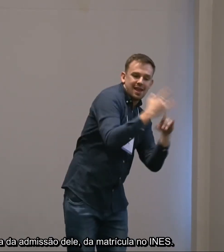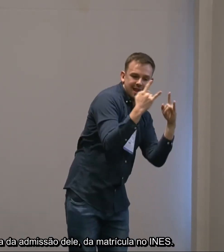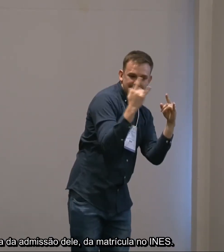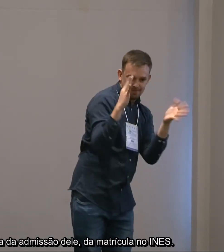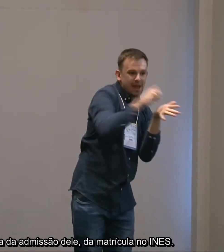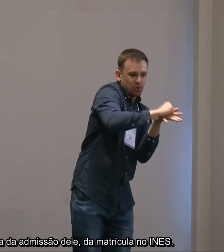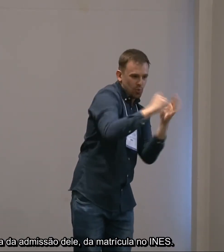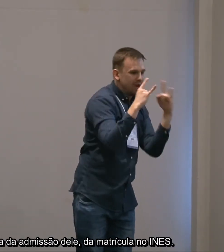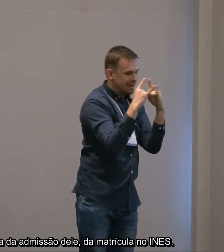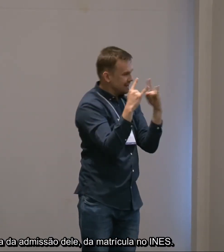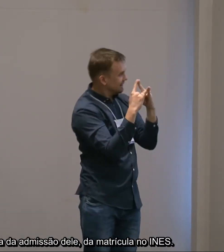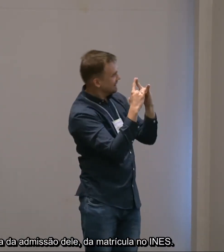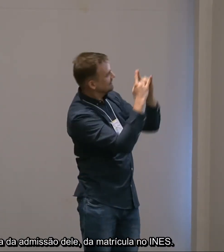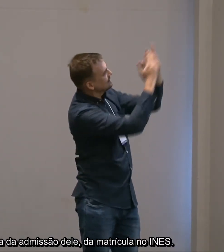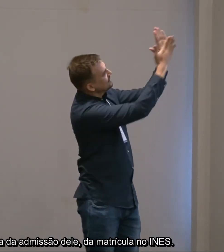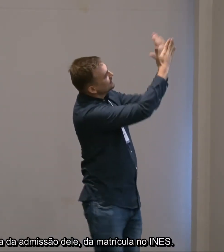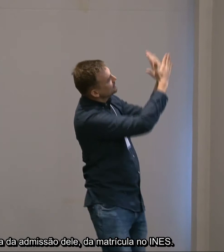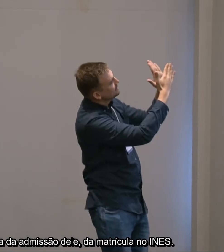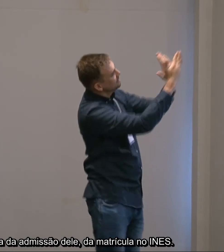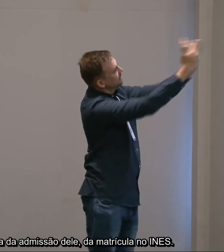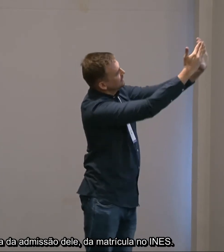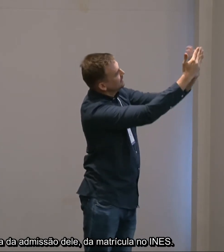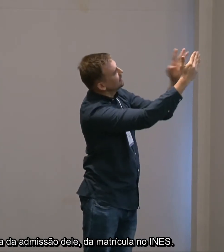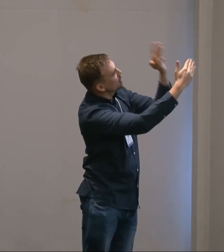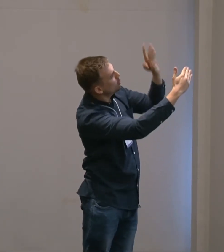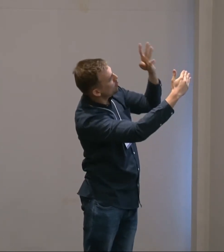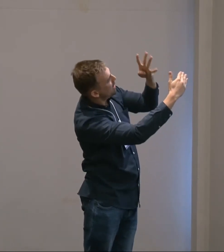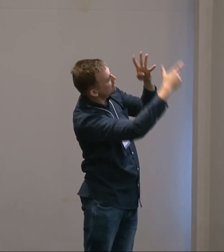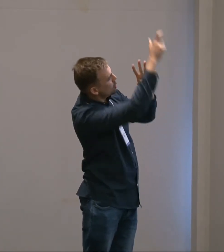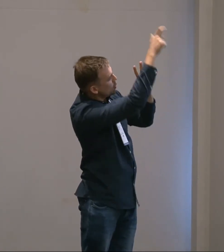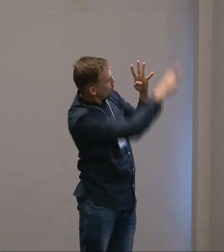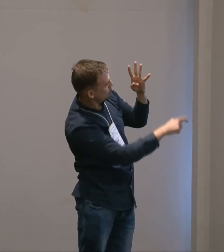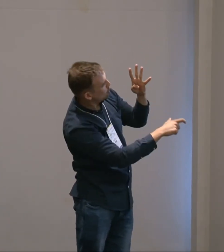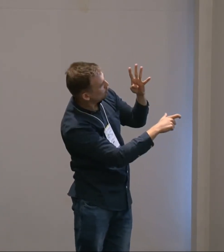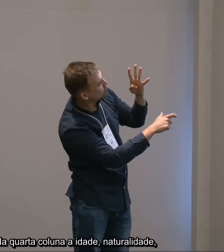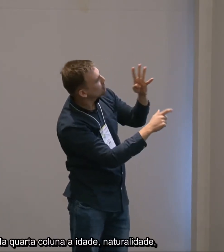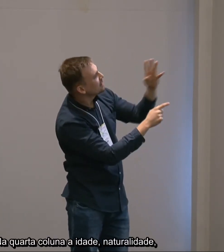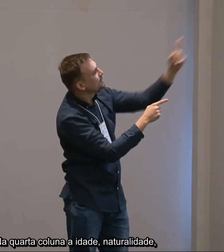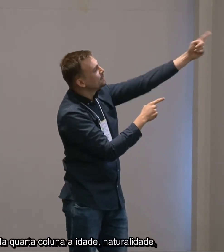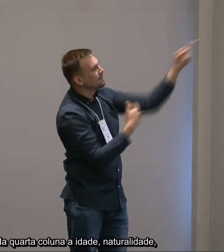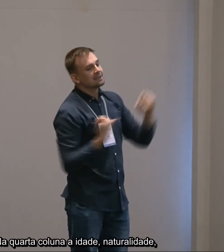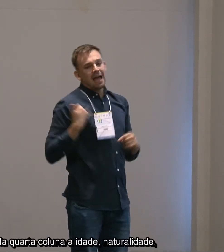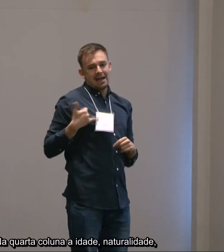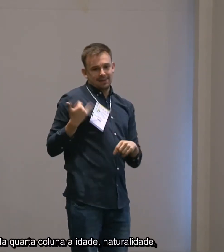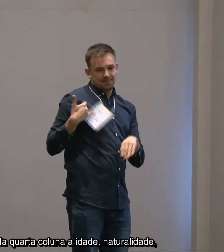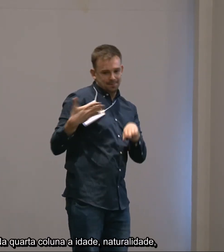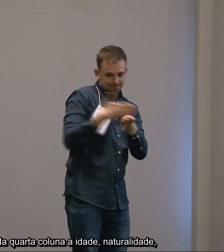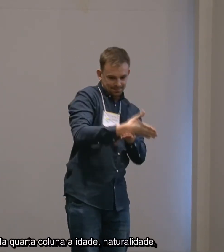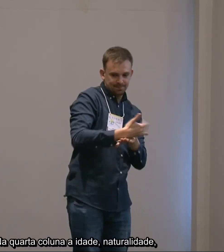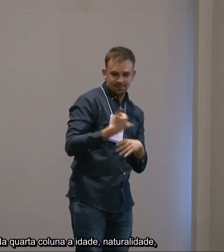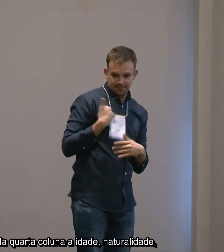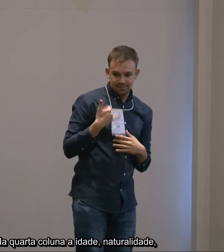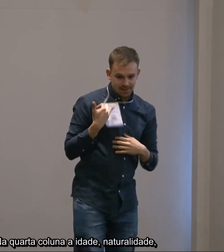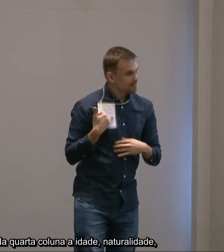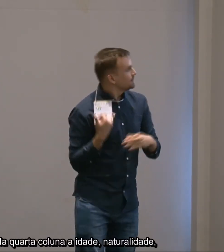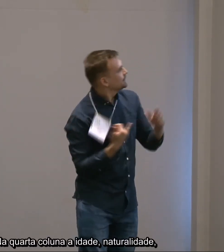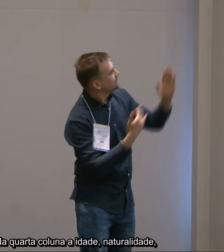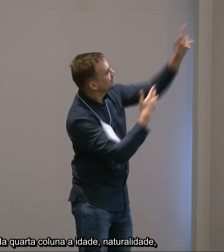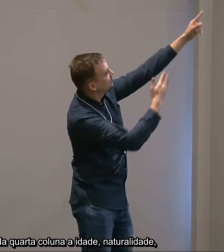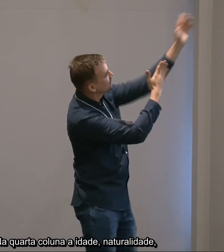da admissão deles na matrícula do INIS na quarta coluna a idade